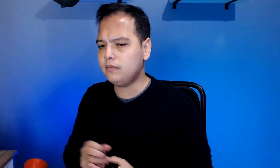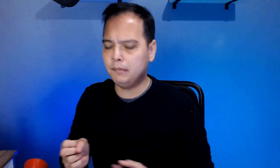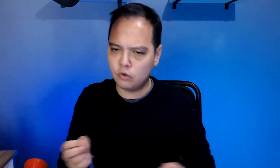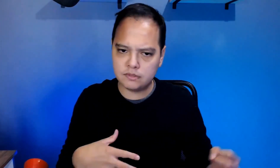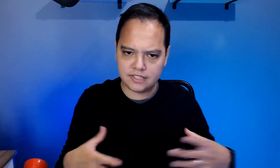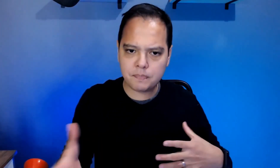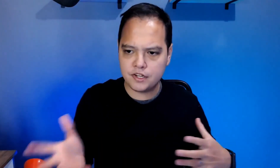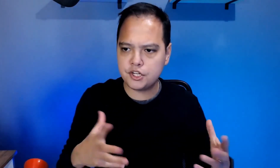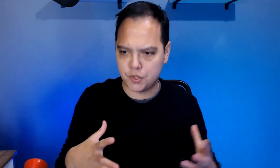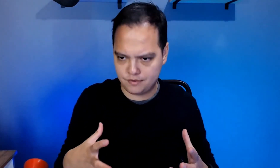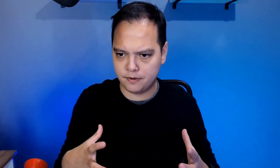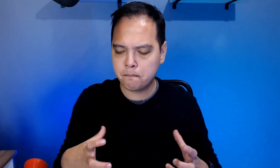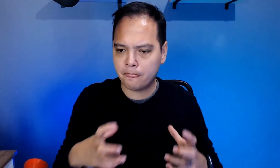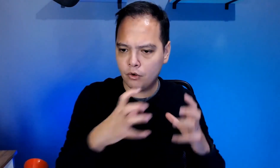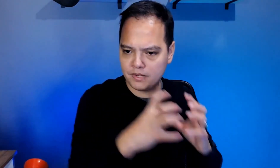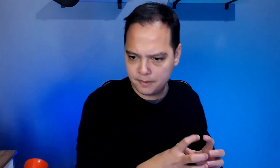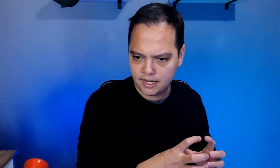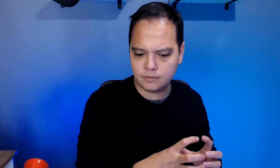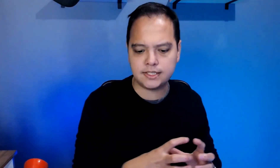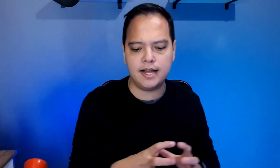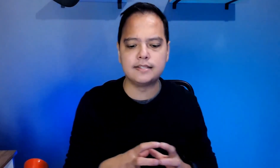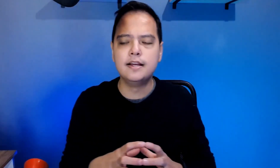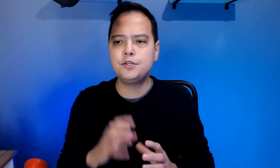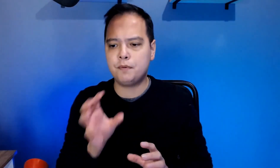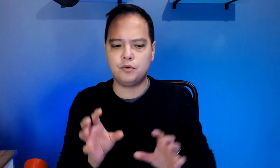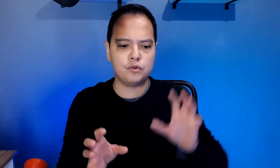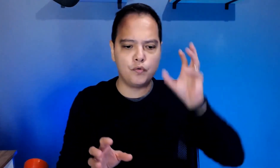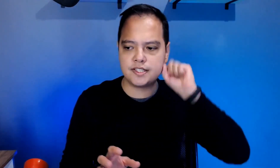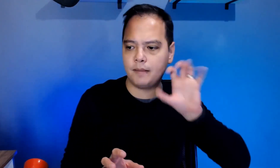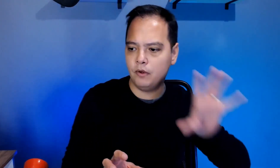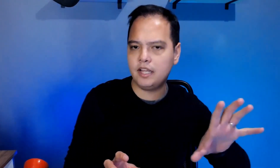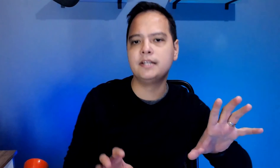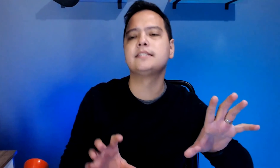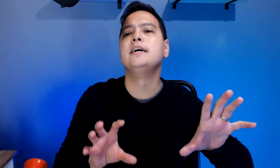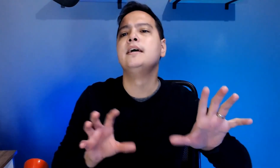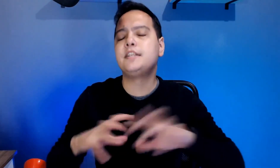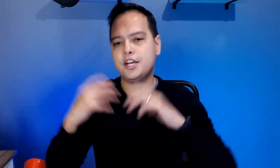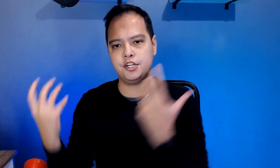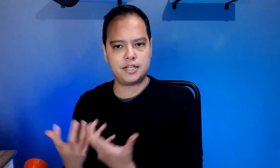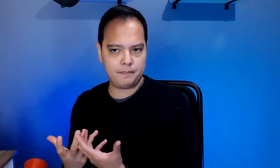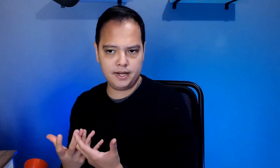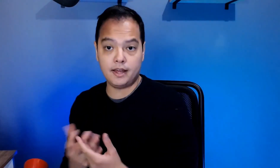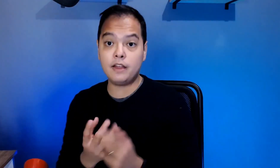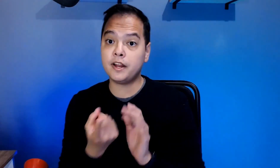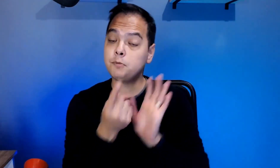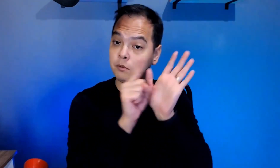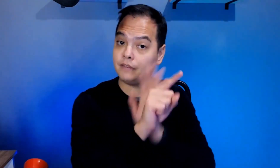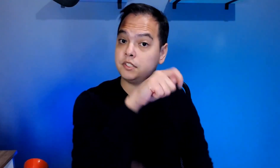como sempre tem gente nova, quando eu comecei a aprender língua de sinais, tinham pessoas ouvintes que sabiam Libras e tinha gente que estava aprendendo. Aí quando a gente perguntava um sinal para o